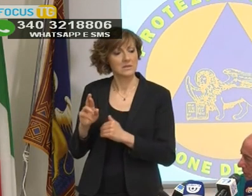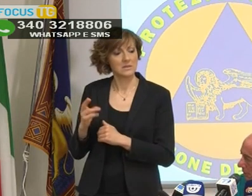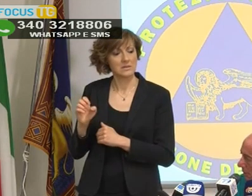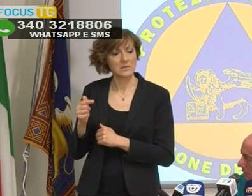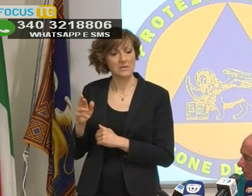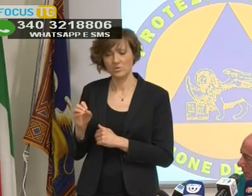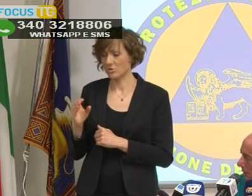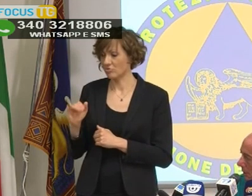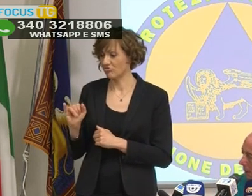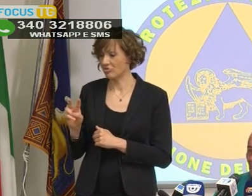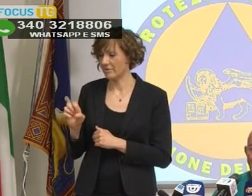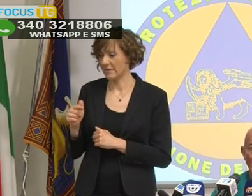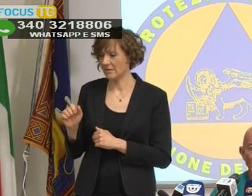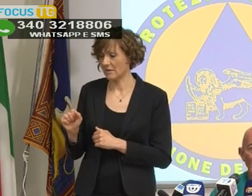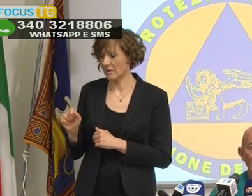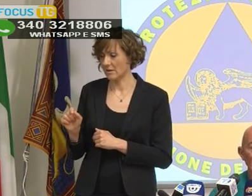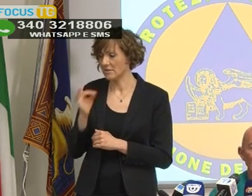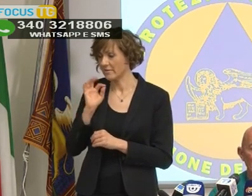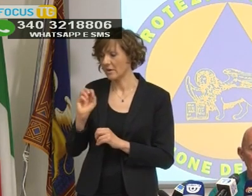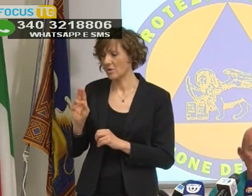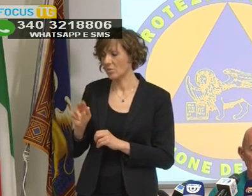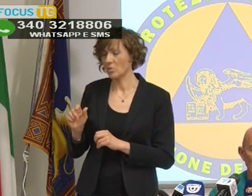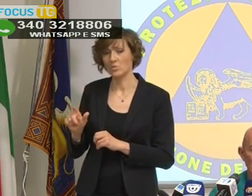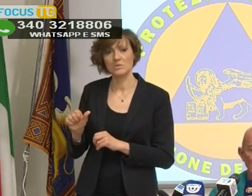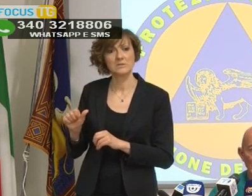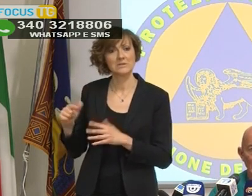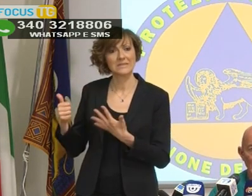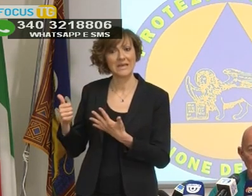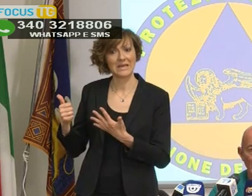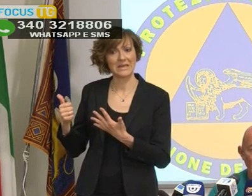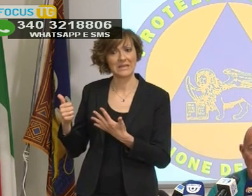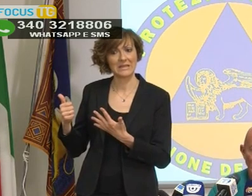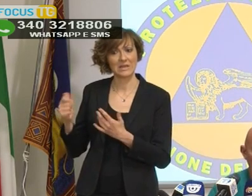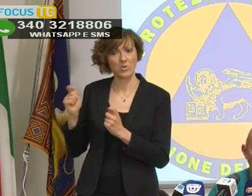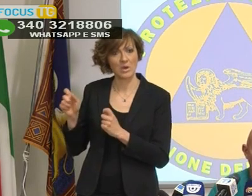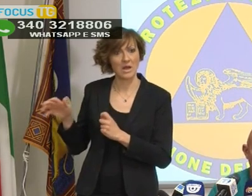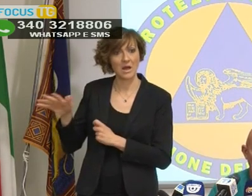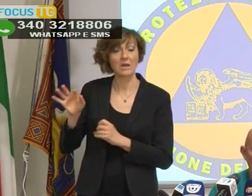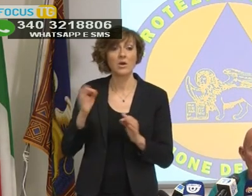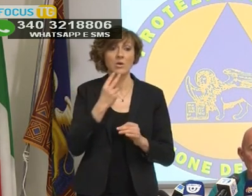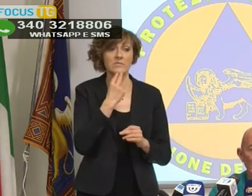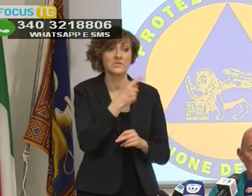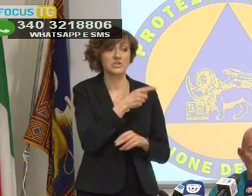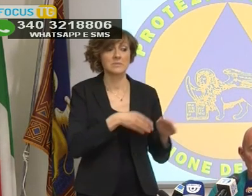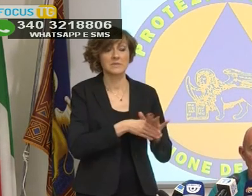ULS 6 Euganea, sia Vicenza che è già